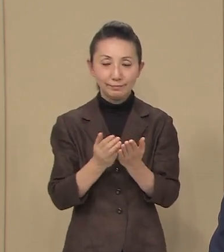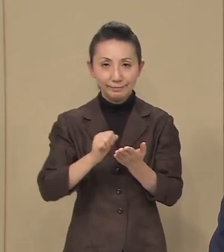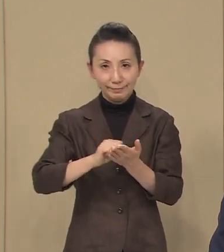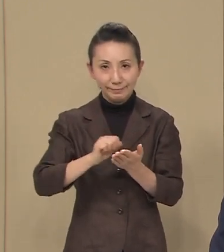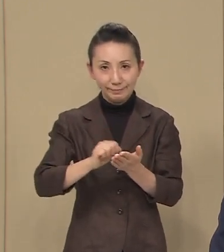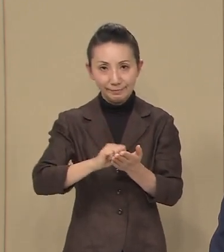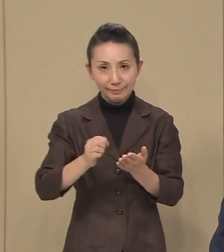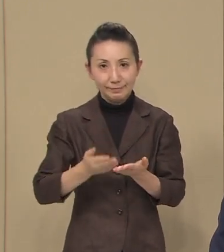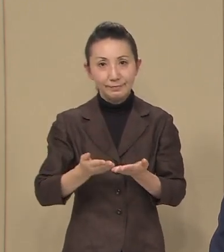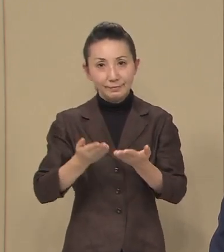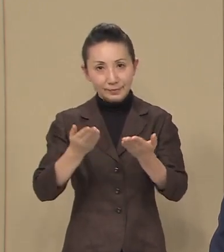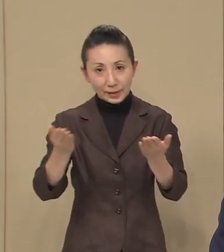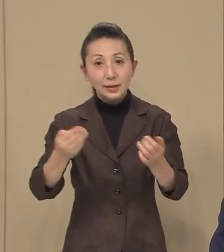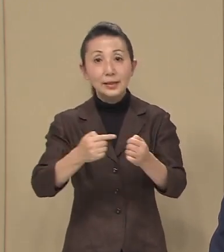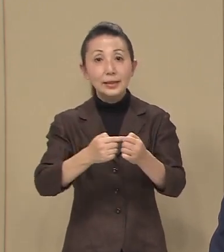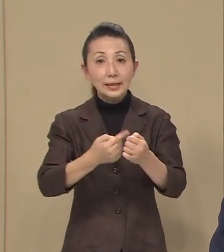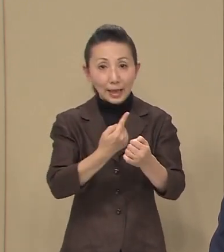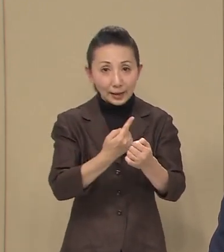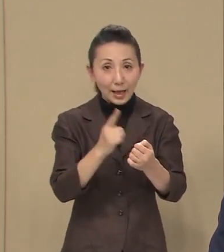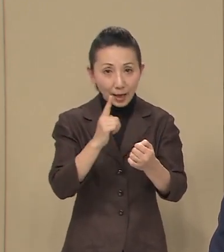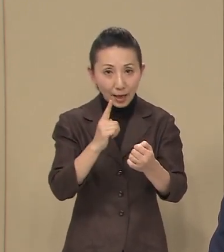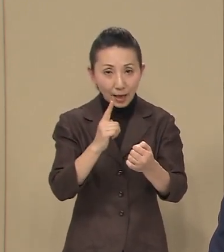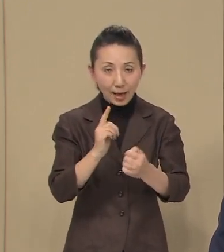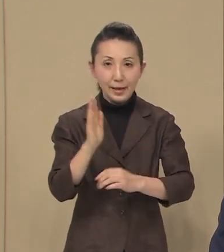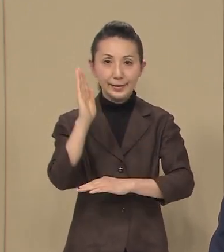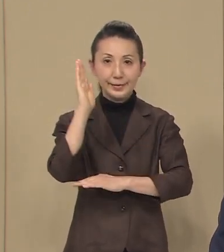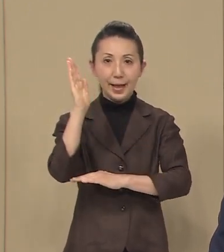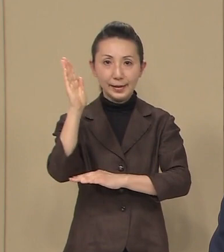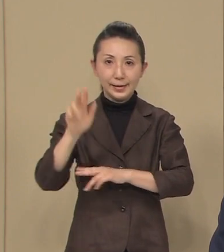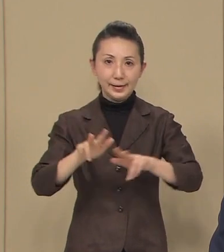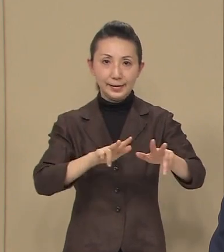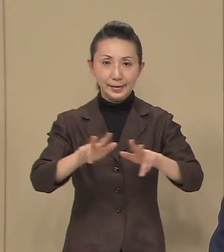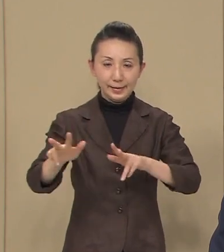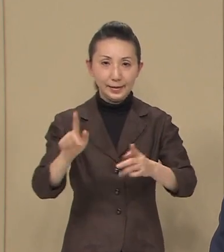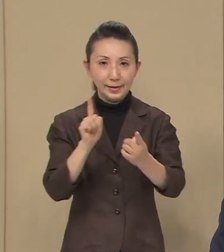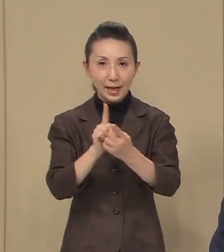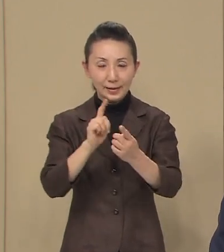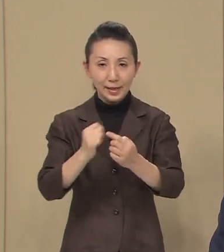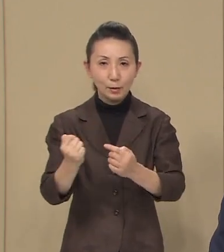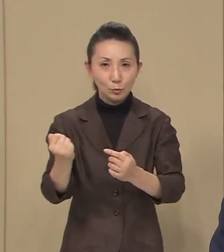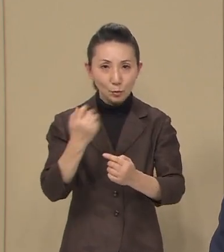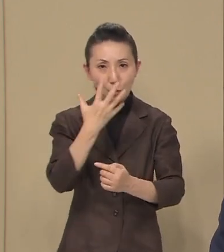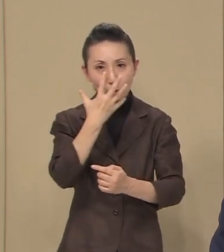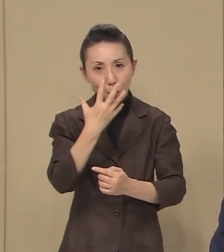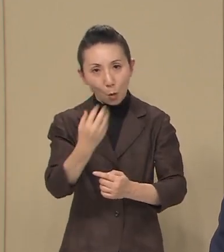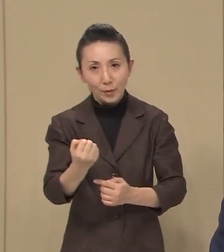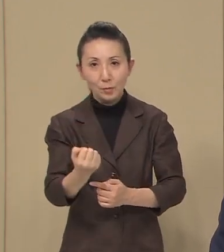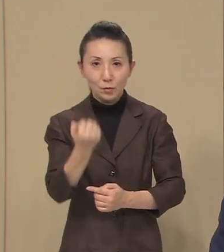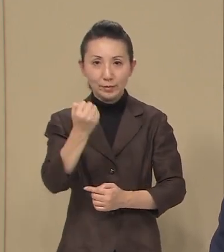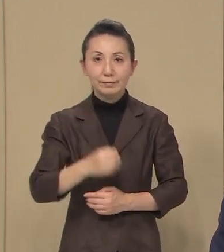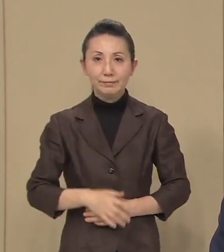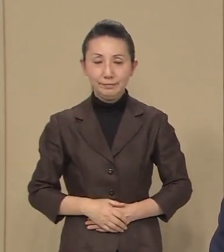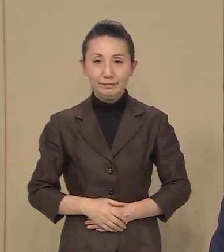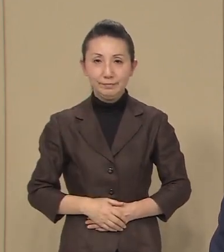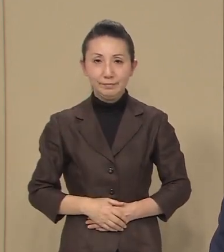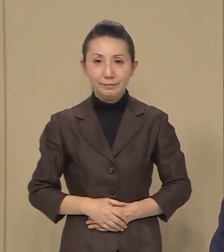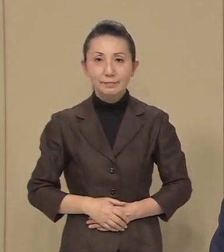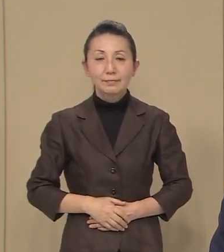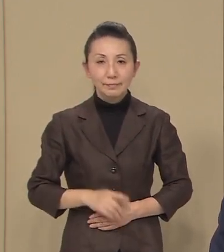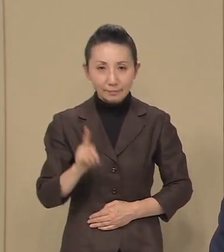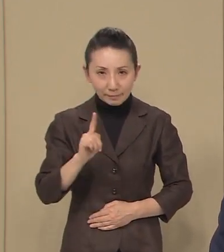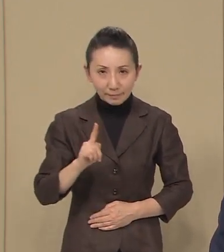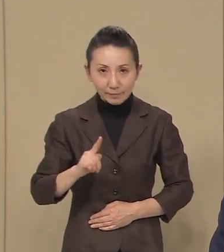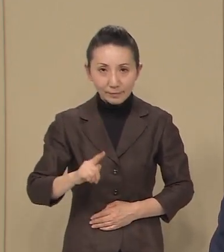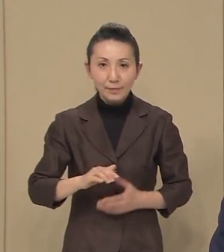をはりに政治に対して強い関心を持ちましたそして平和こそが私の